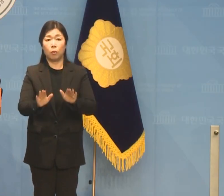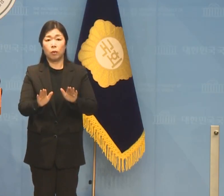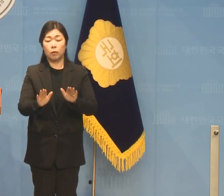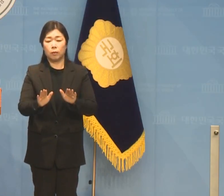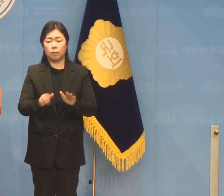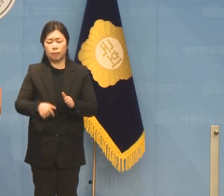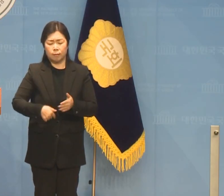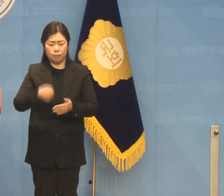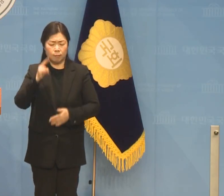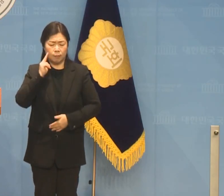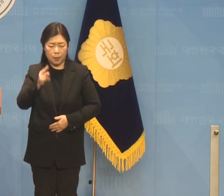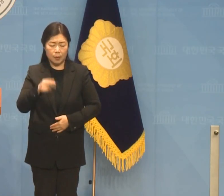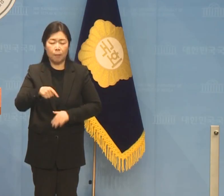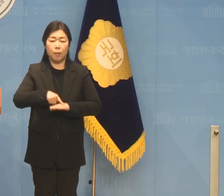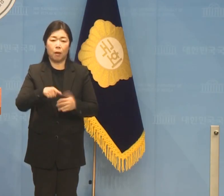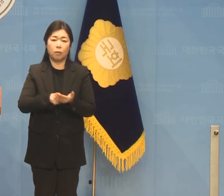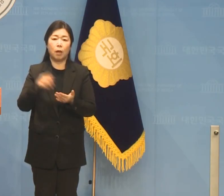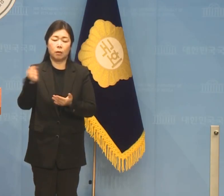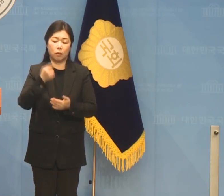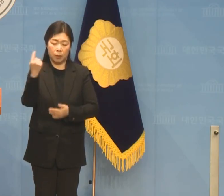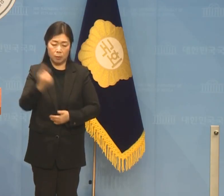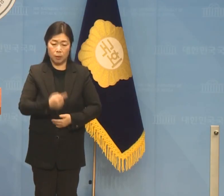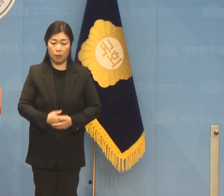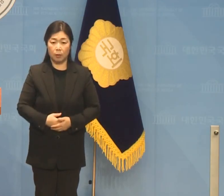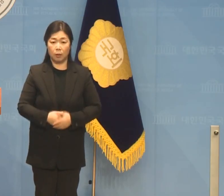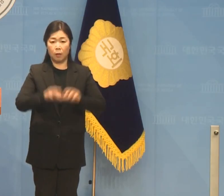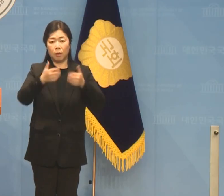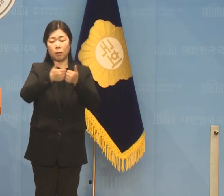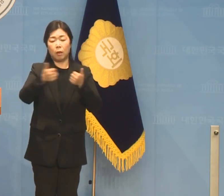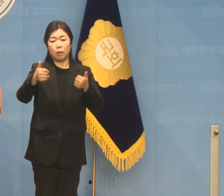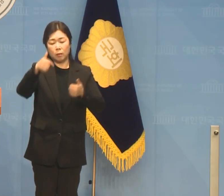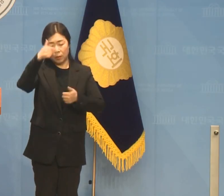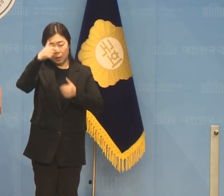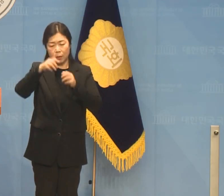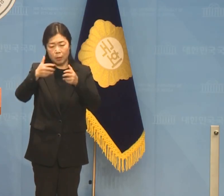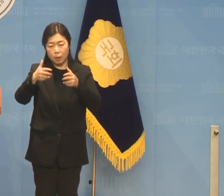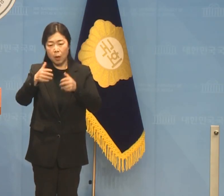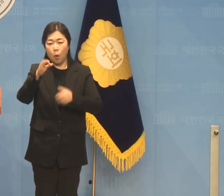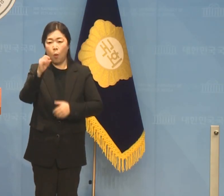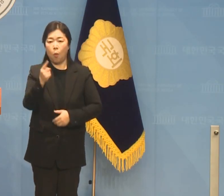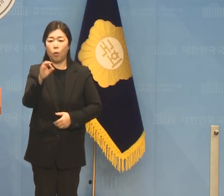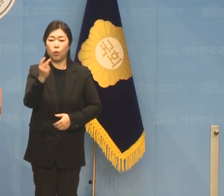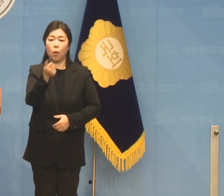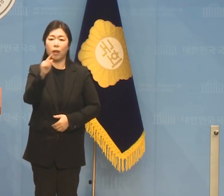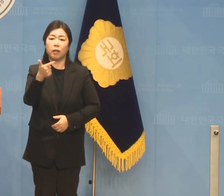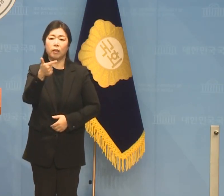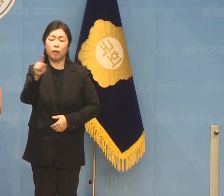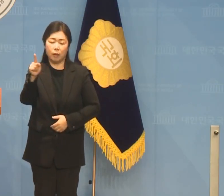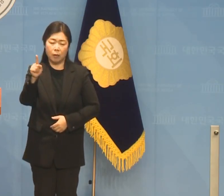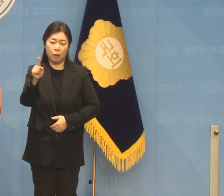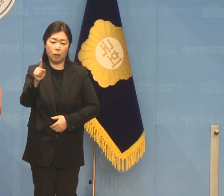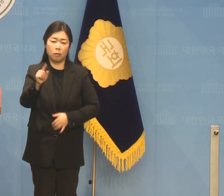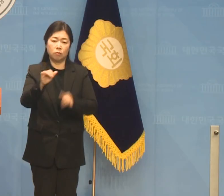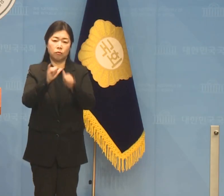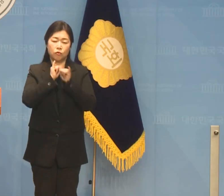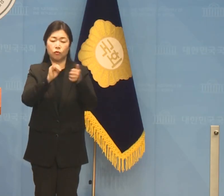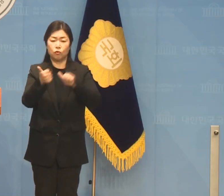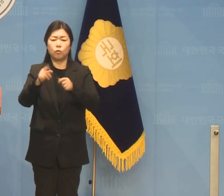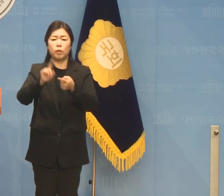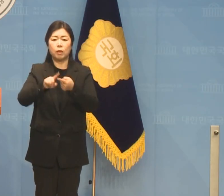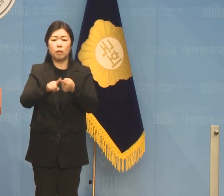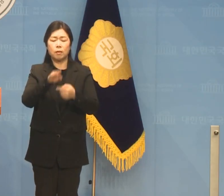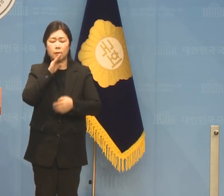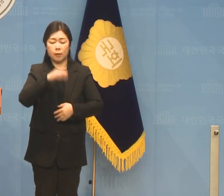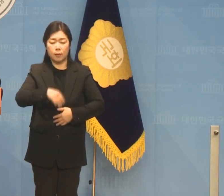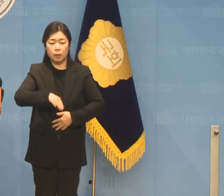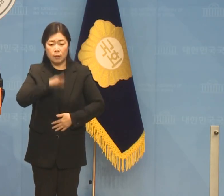참담한 마음으로 이 자리에 섰습니다. 고 오 요한나 기상캐스터의 안타까운 죽음에 대해서 진실을